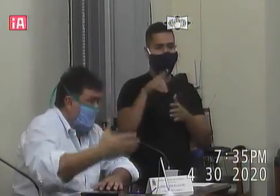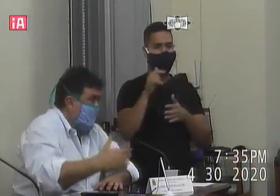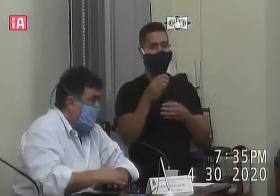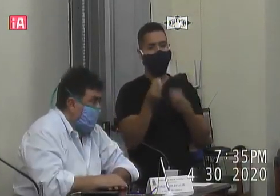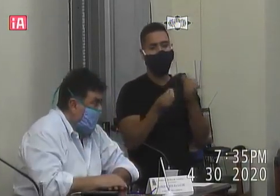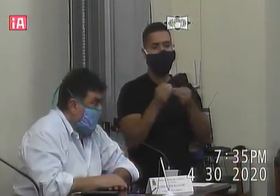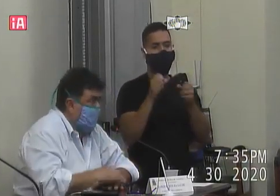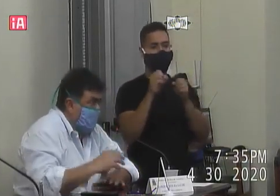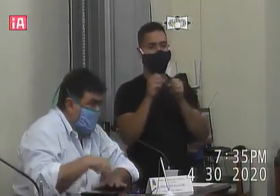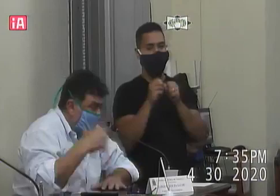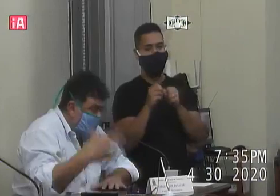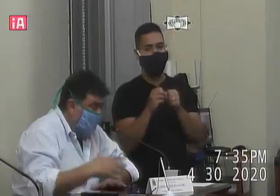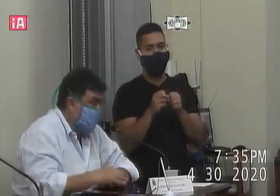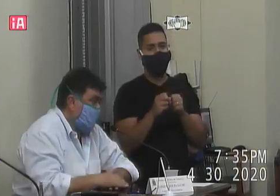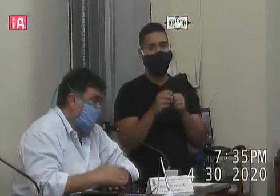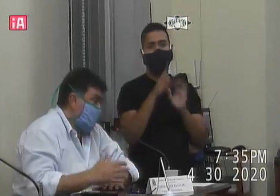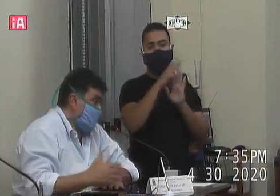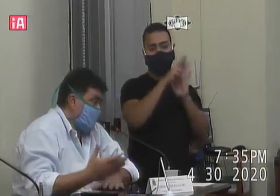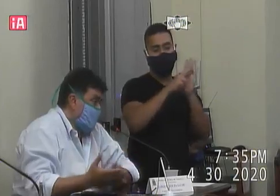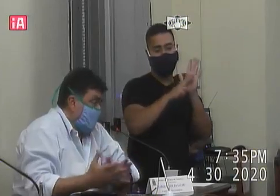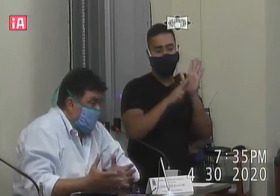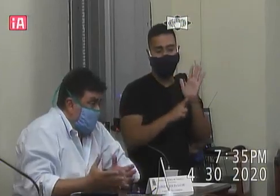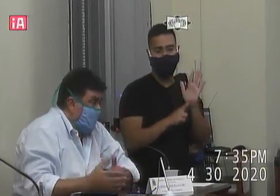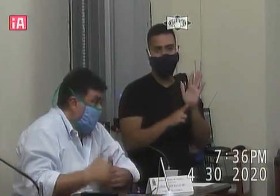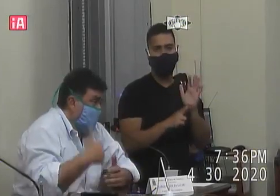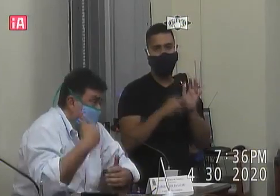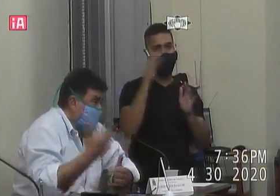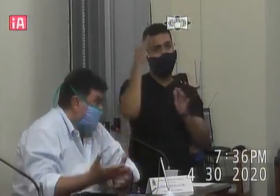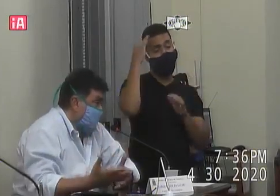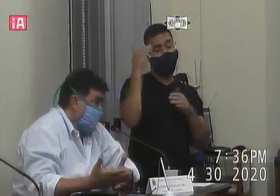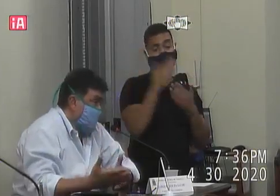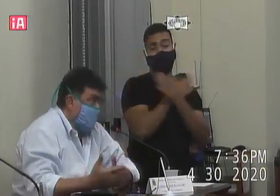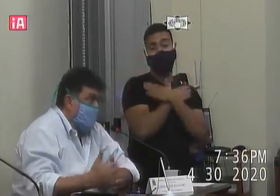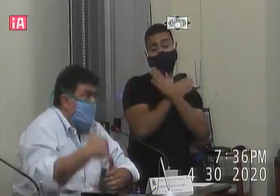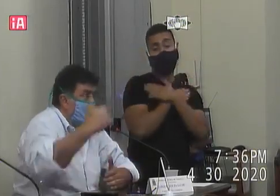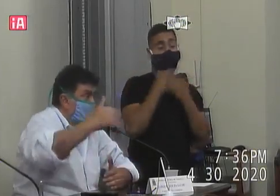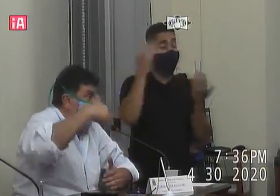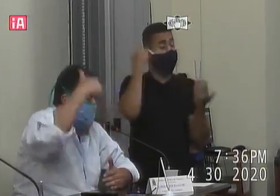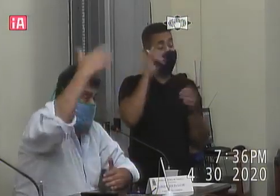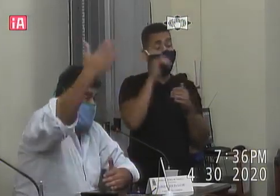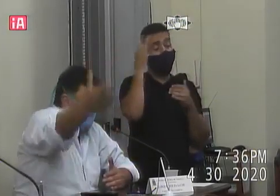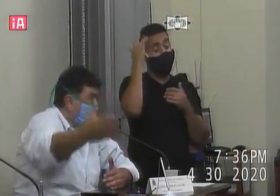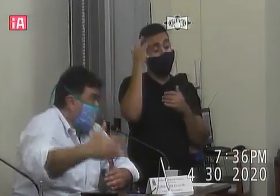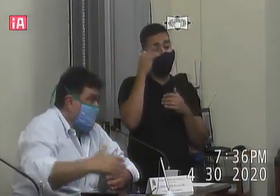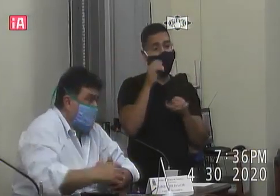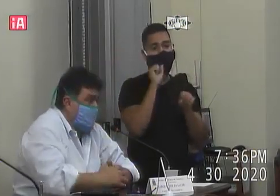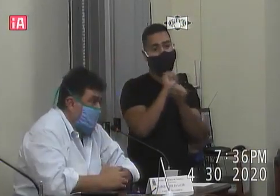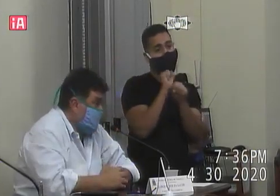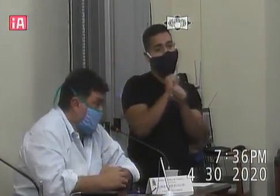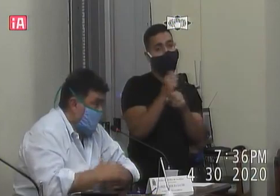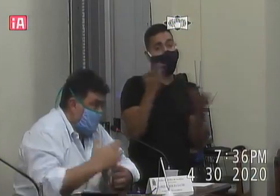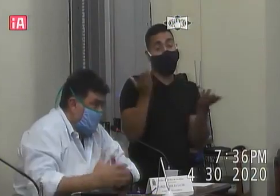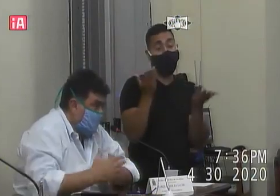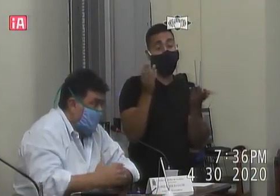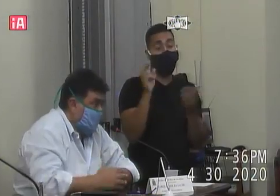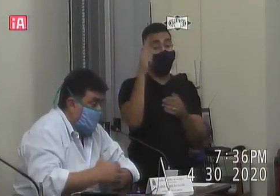ser elaborado, né, as regras, provavelmente amanhã é feriado, nem sei se vai ser amanhã, mas, bom, vamos esperar aí segunda-feira, dia 4, terça-feira, para ver